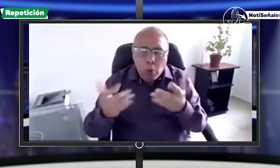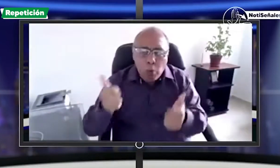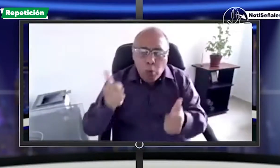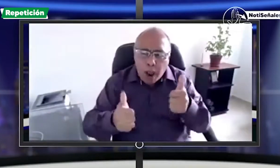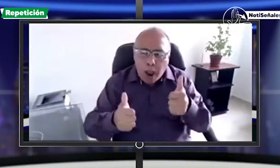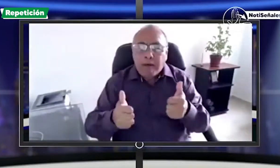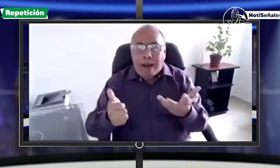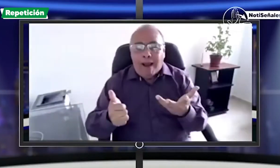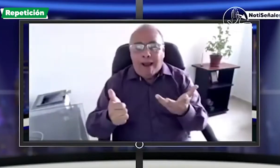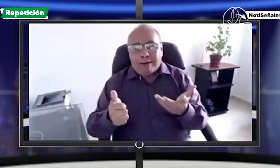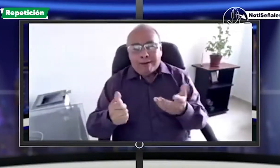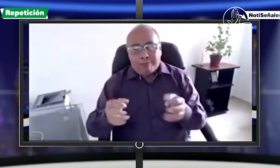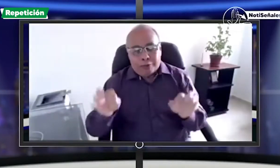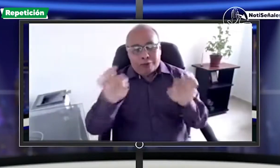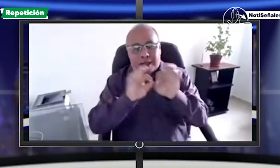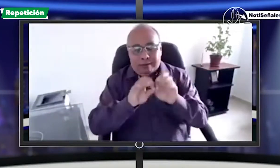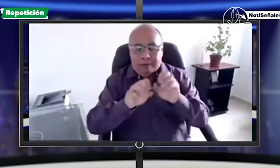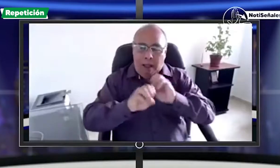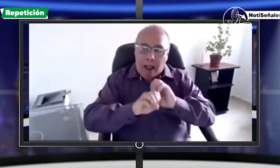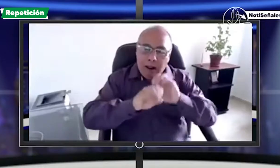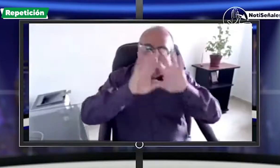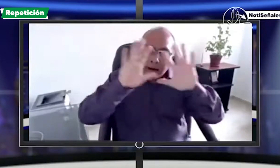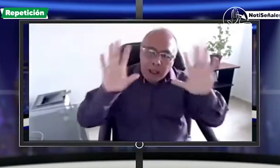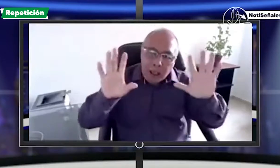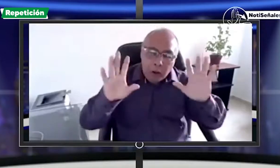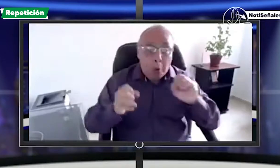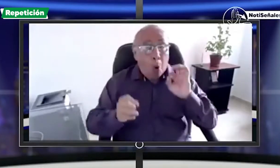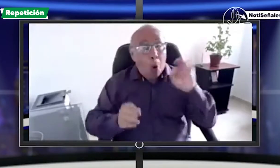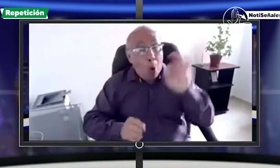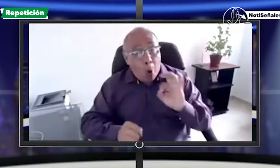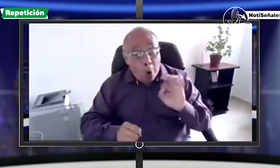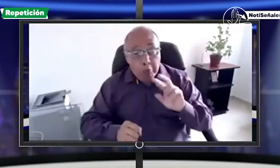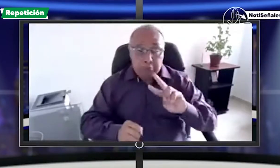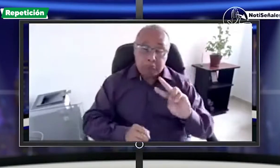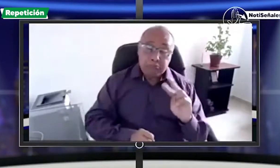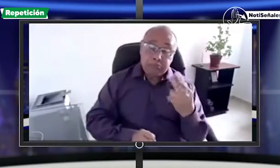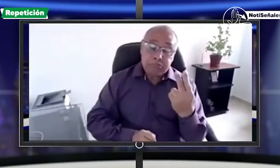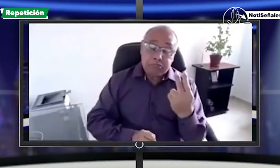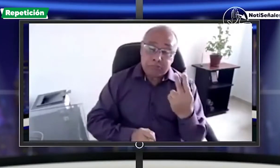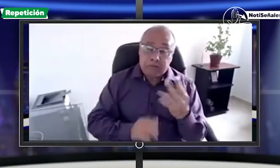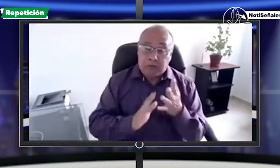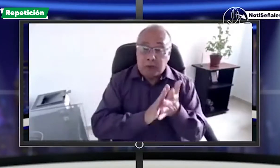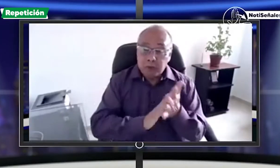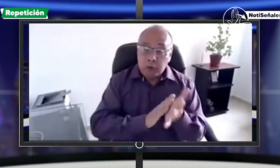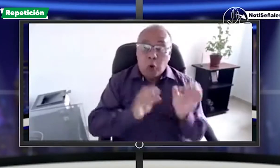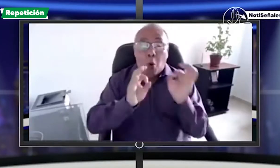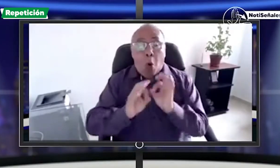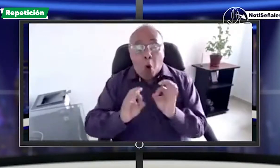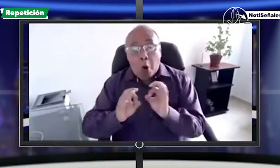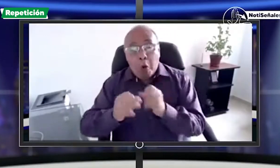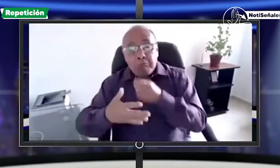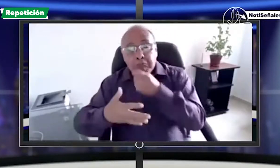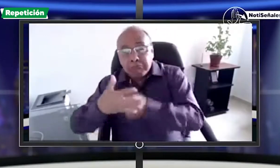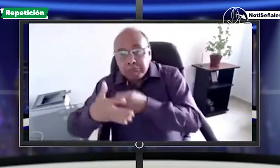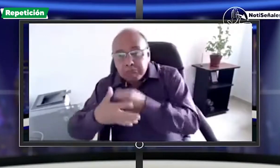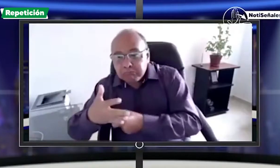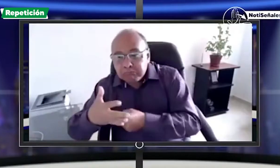cuyo objetivo pues es hacer aclaraciones o